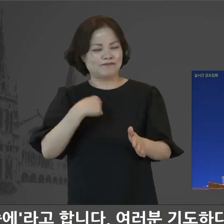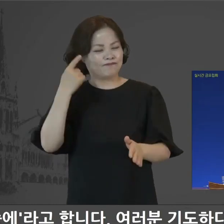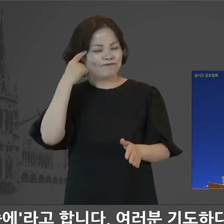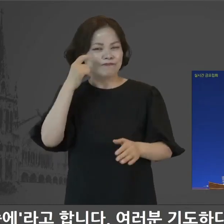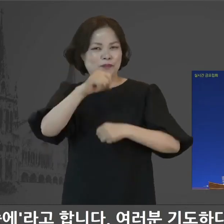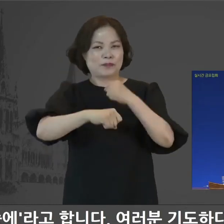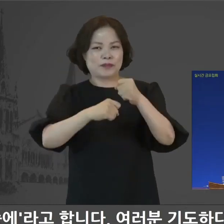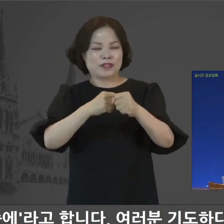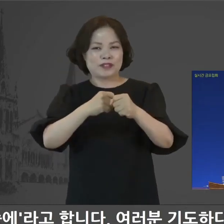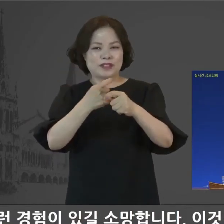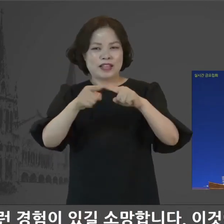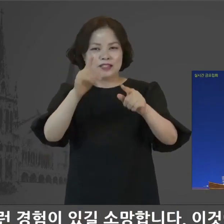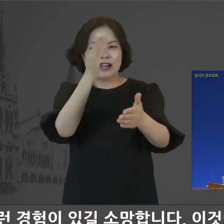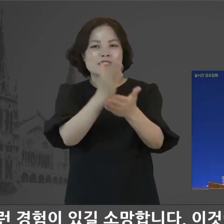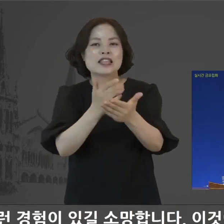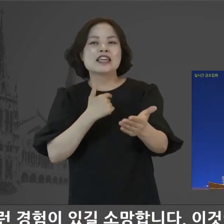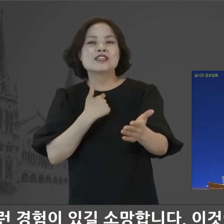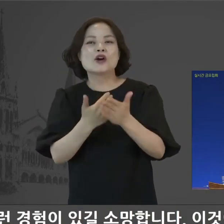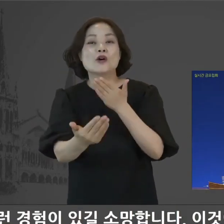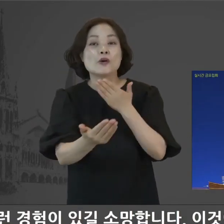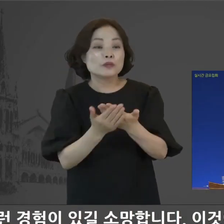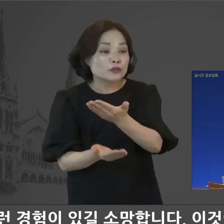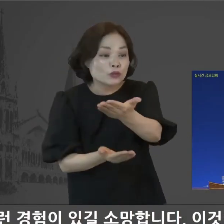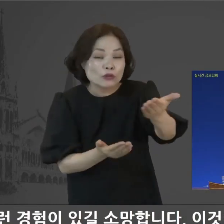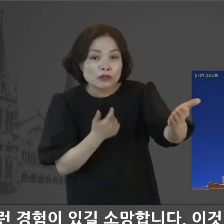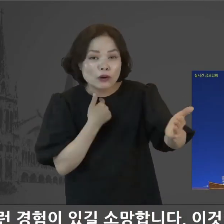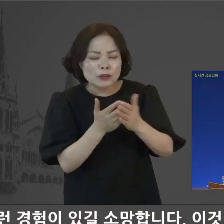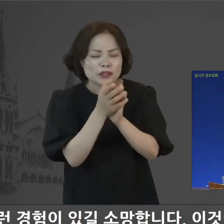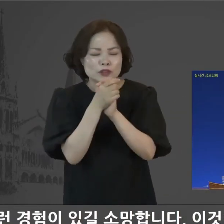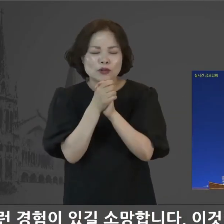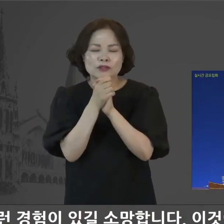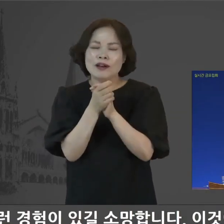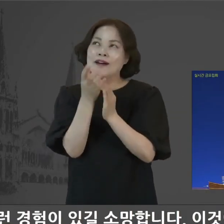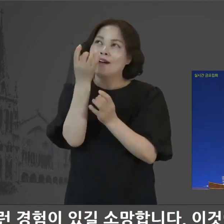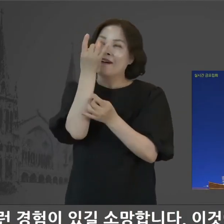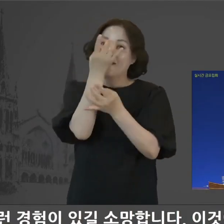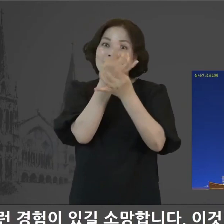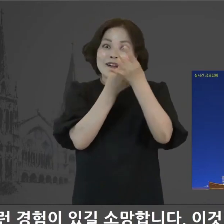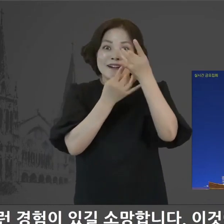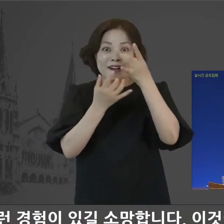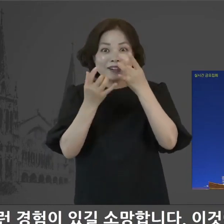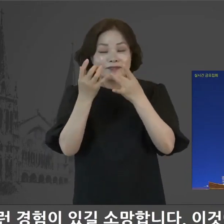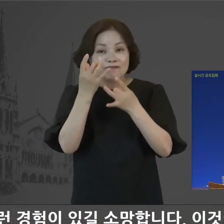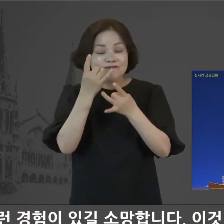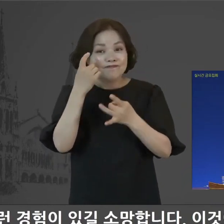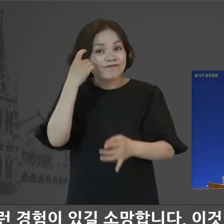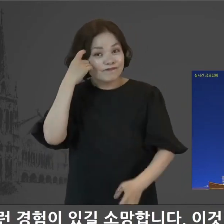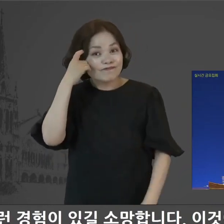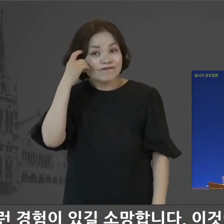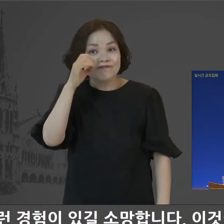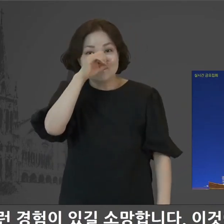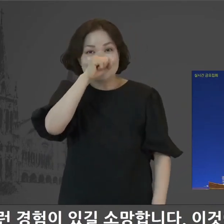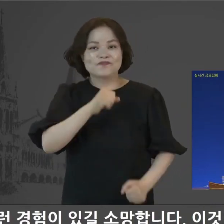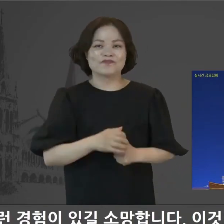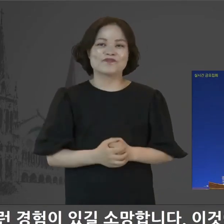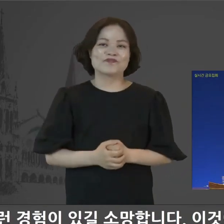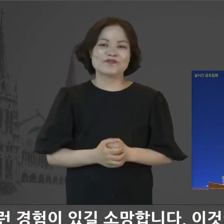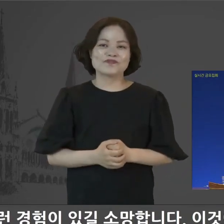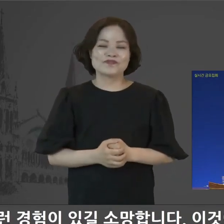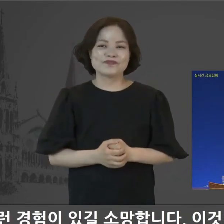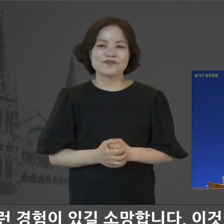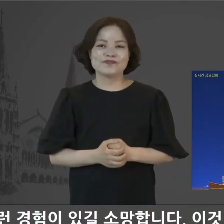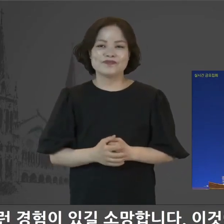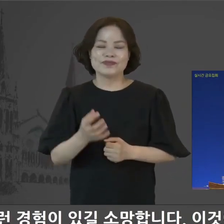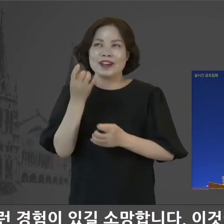안 되고요, 내 경험에 의해서, 여러분 경험하다가 기도 중에 황홀한 경험 한 분, 뭐 그걸 연상해 보셔도 좋겠습니다. 근데 이제